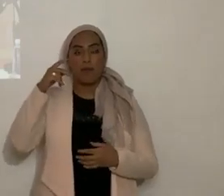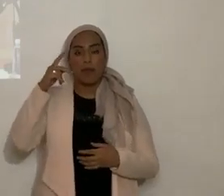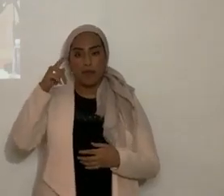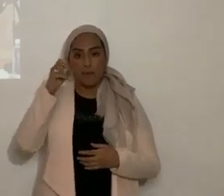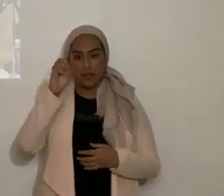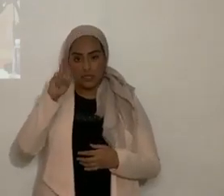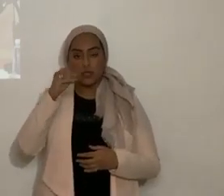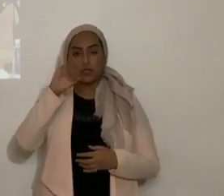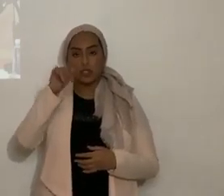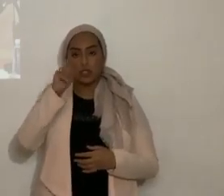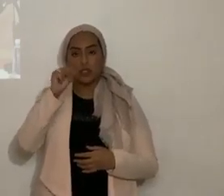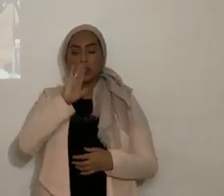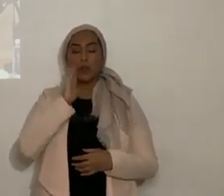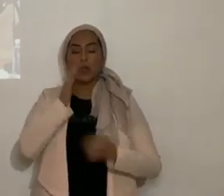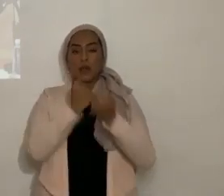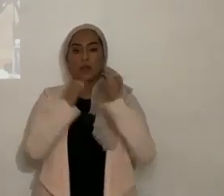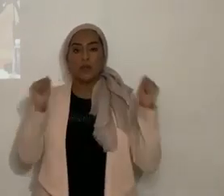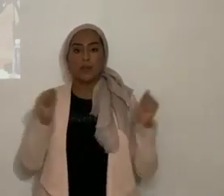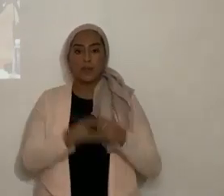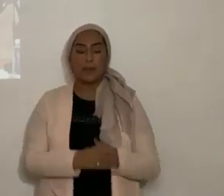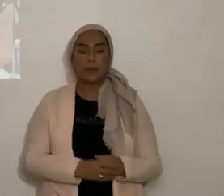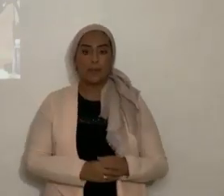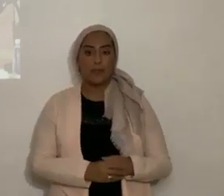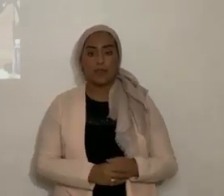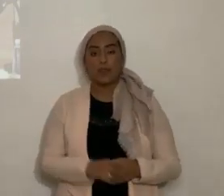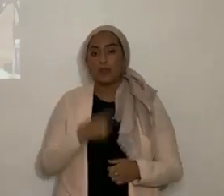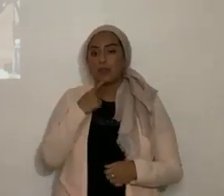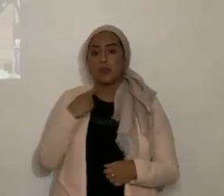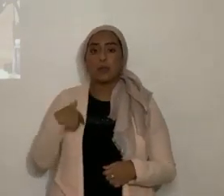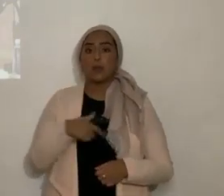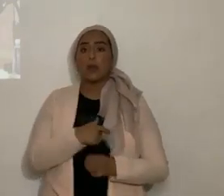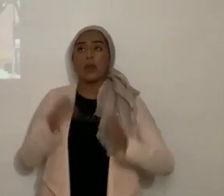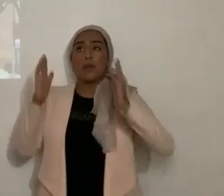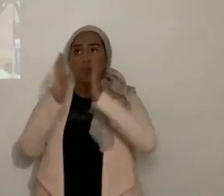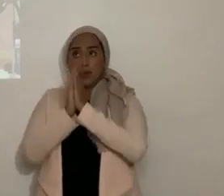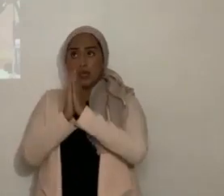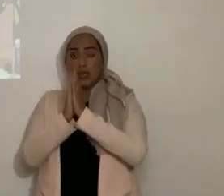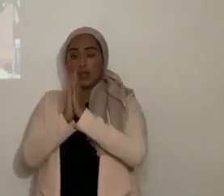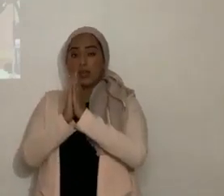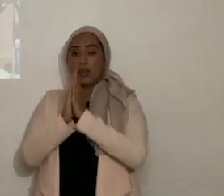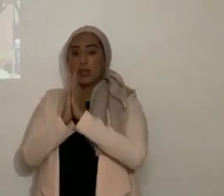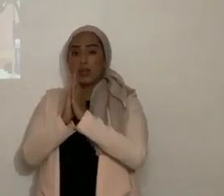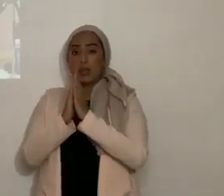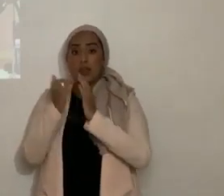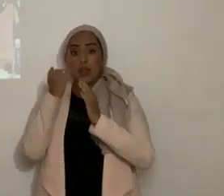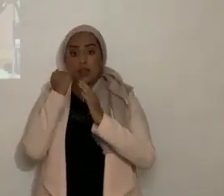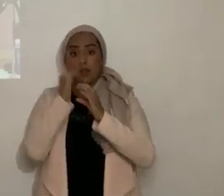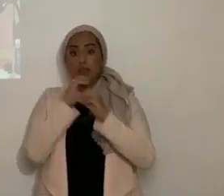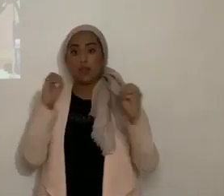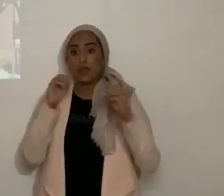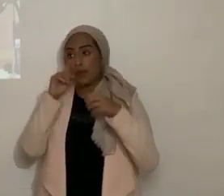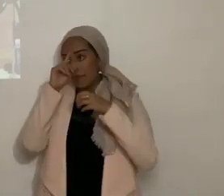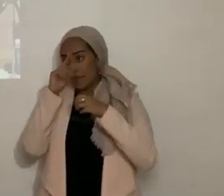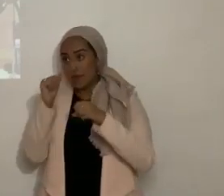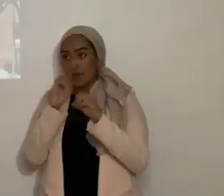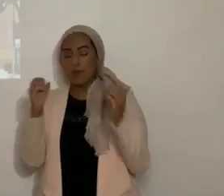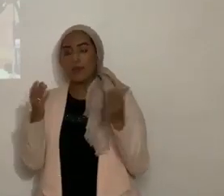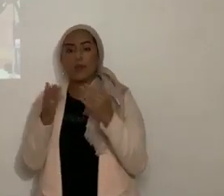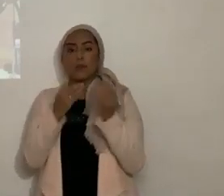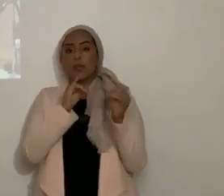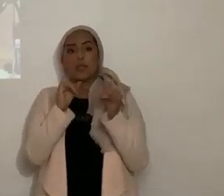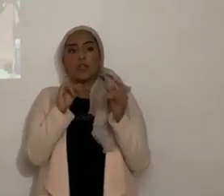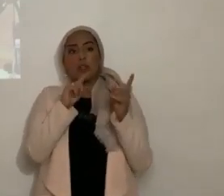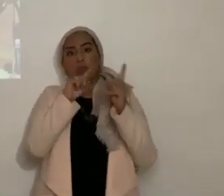iban a ser liberados. Ahora dice, oramos, pero oramos sin confianza, dudando. Es como que